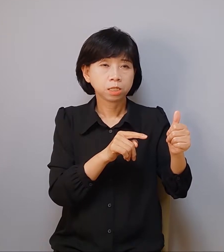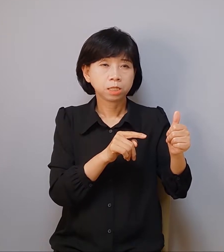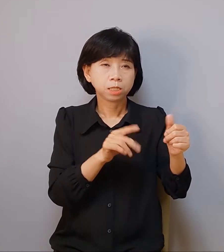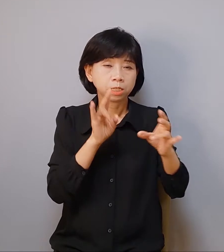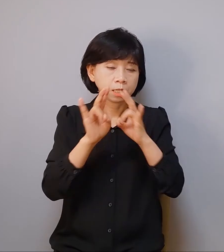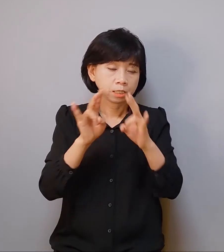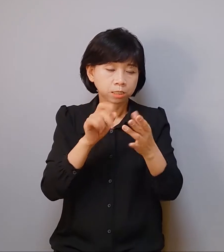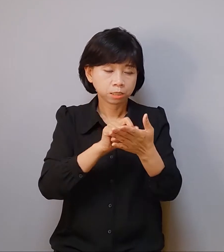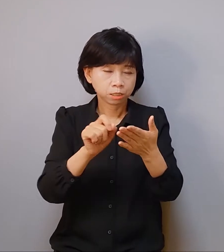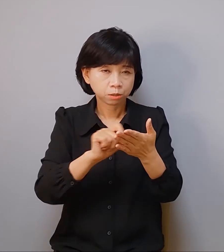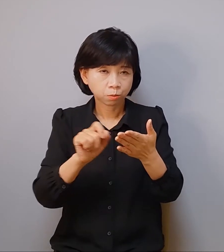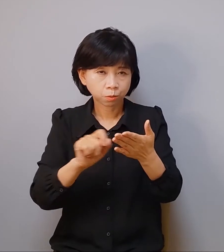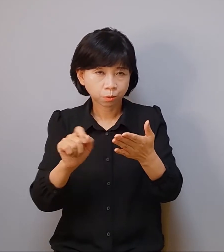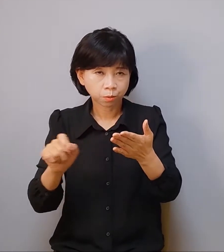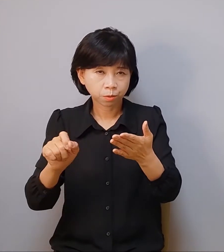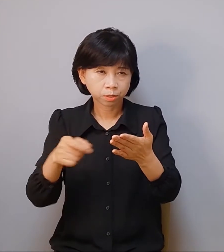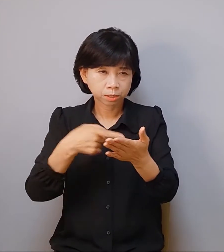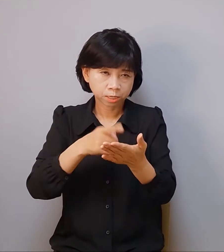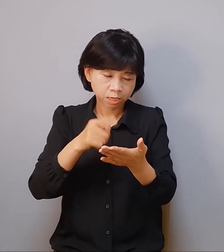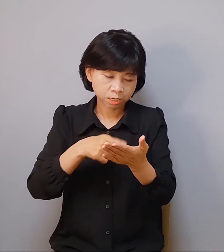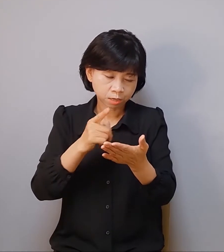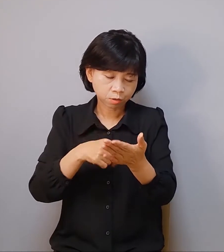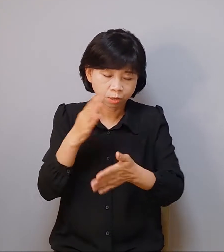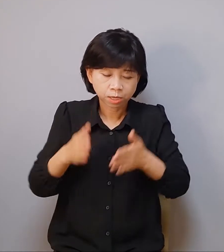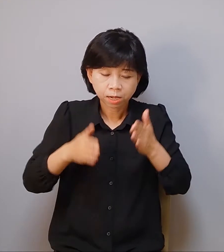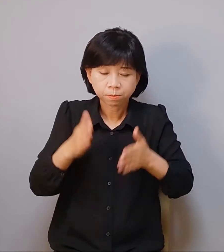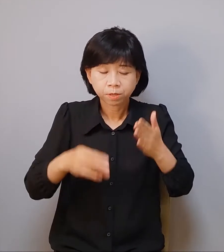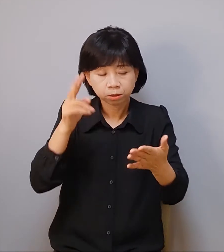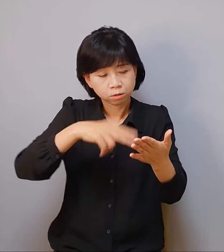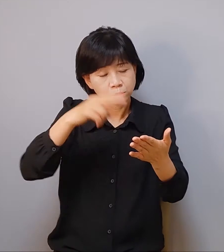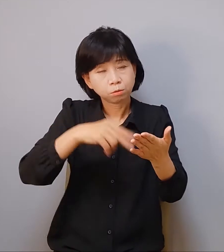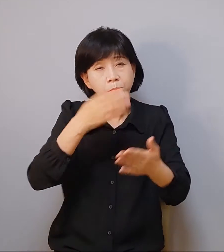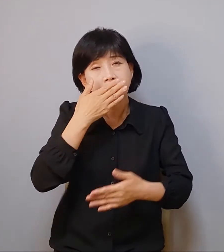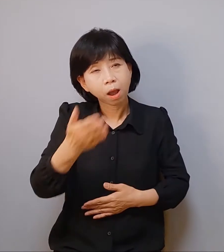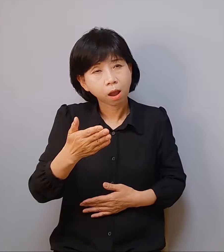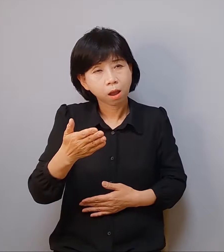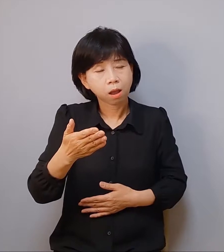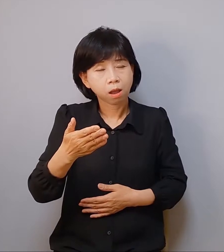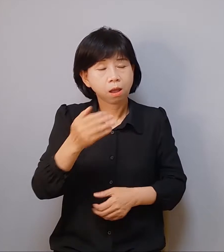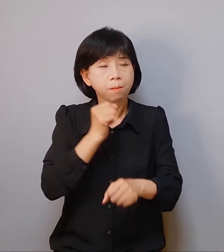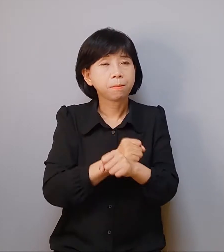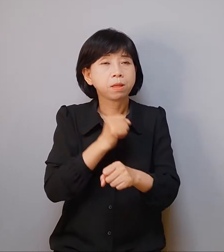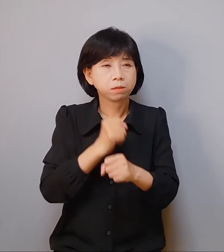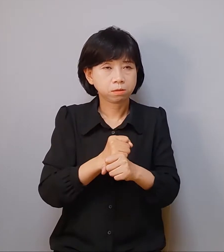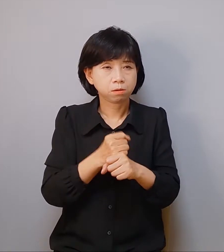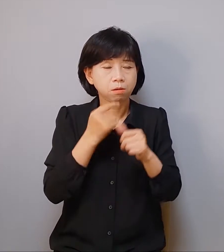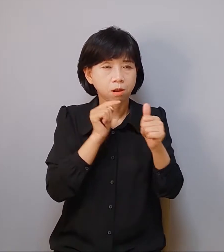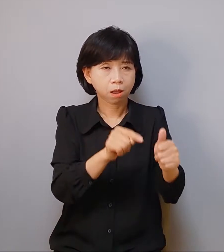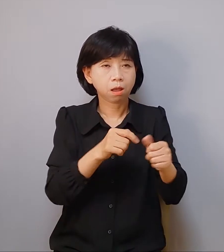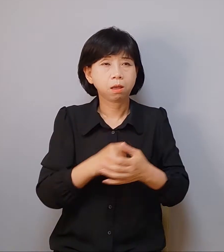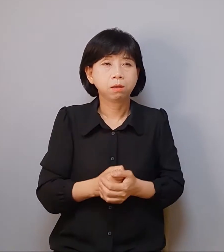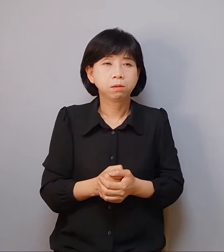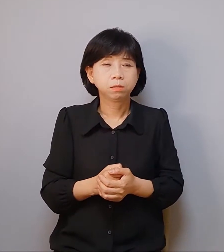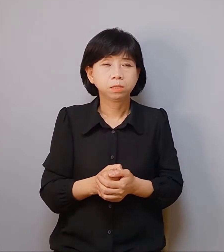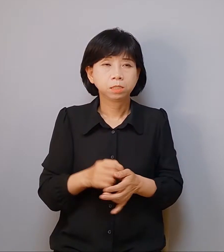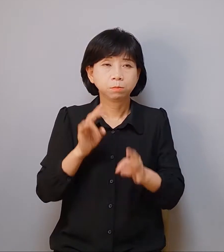판에 명백히 새기되 달려가면서도 읽을 수 있게 하라. 이 묵시는 정한 때가 있나니 그 종말이 속히